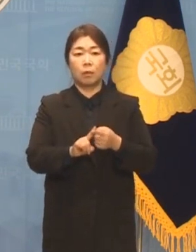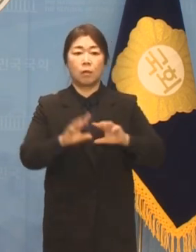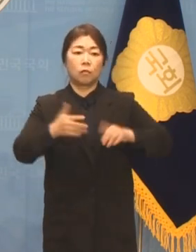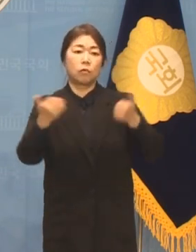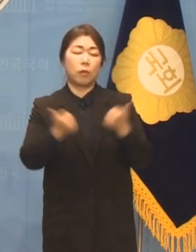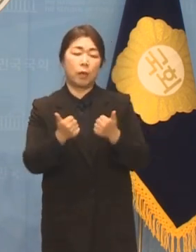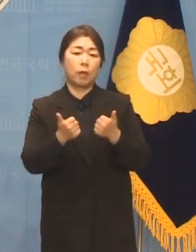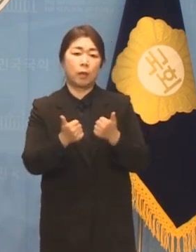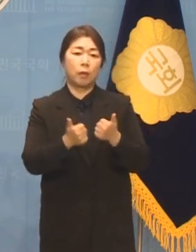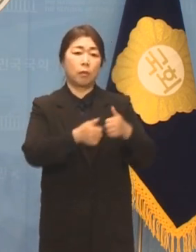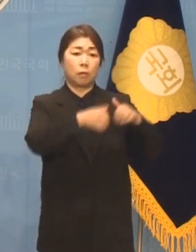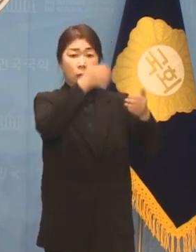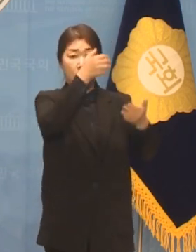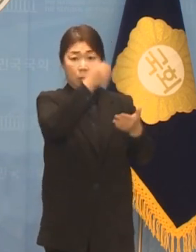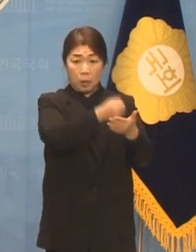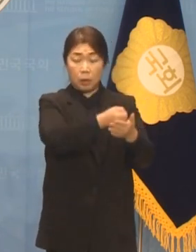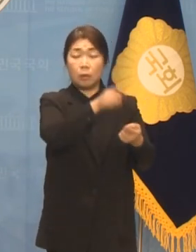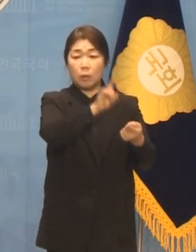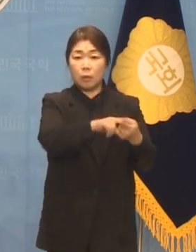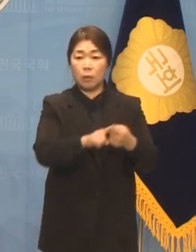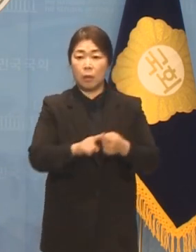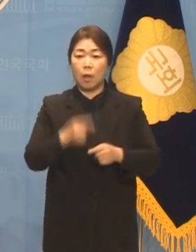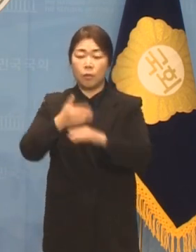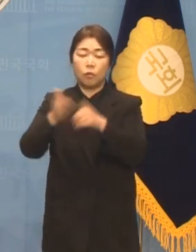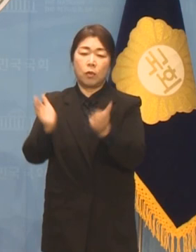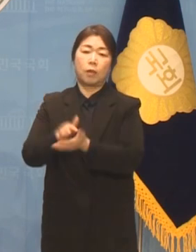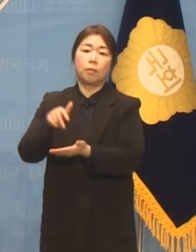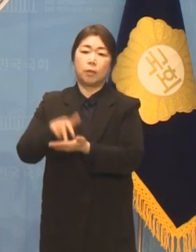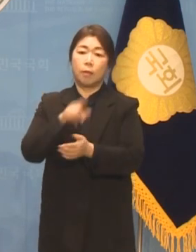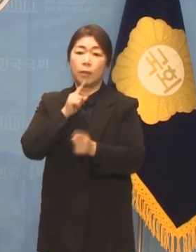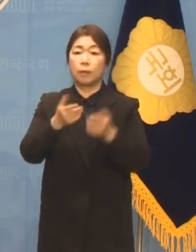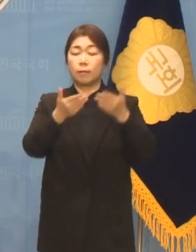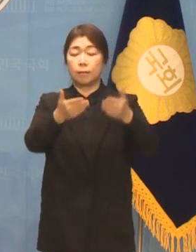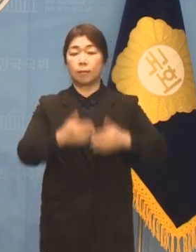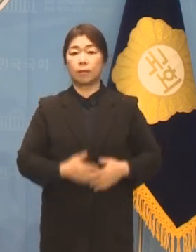더불어민주당의 정책위원회 입장을 말씀을 드리도록 하겠습니다.